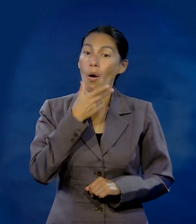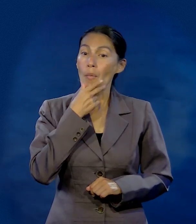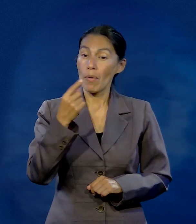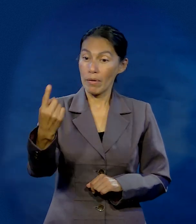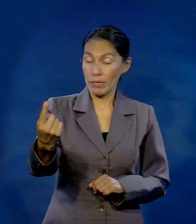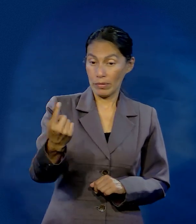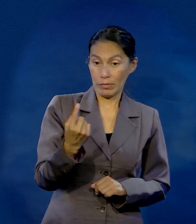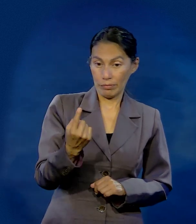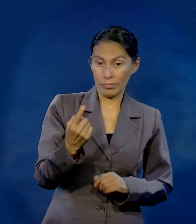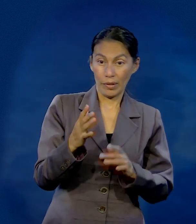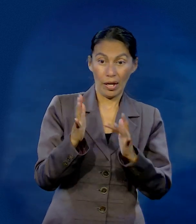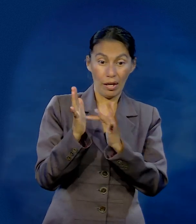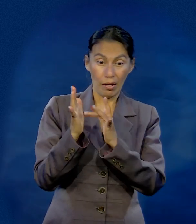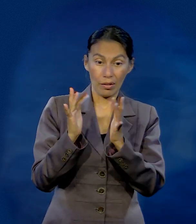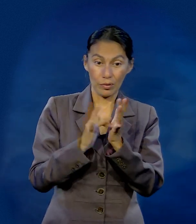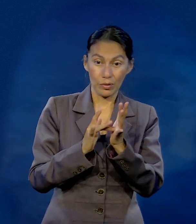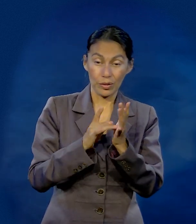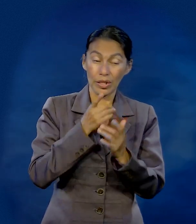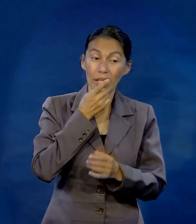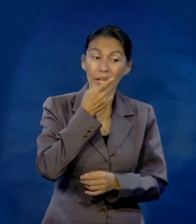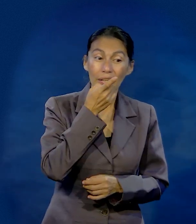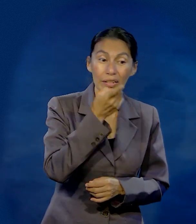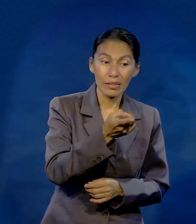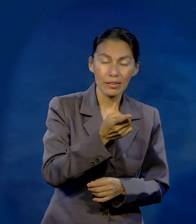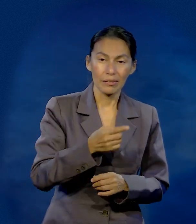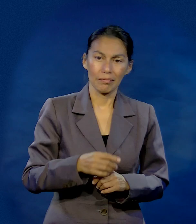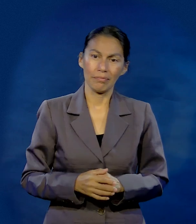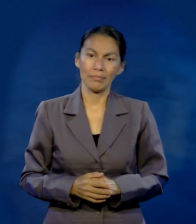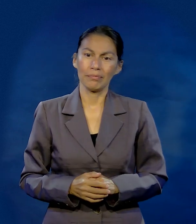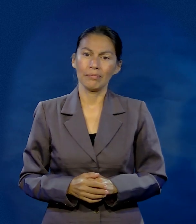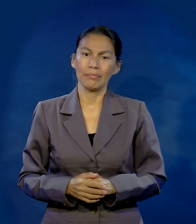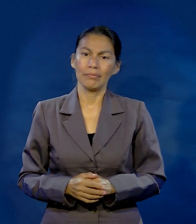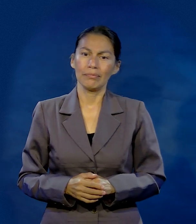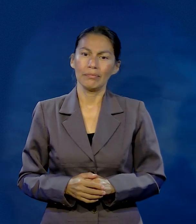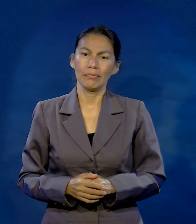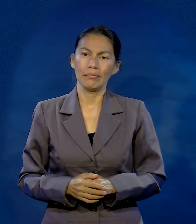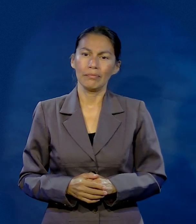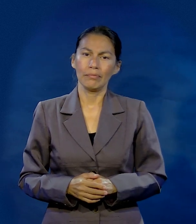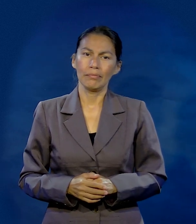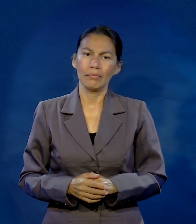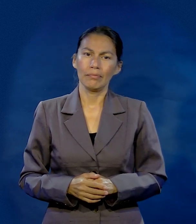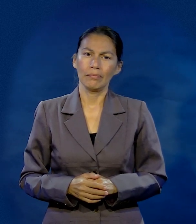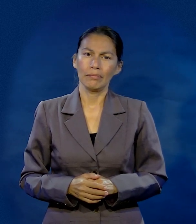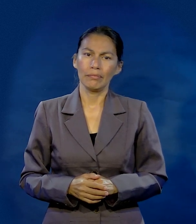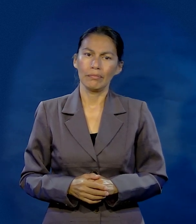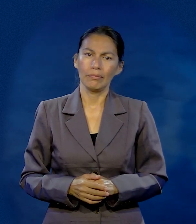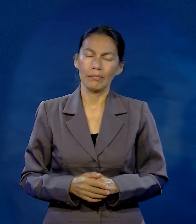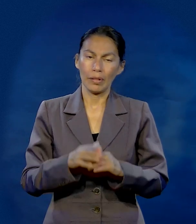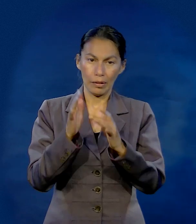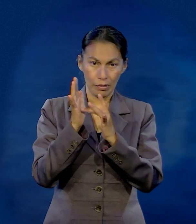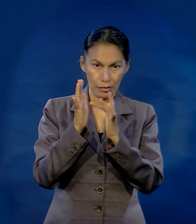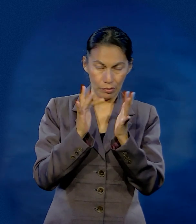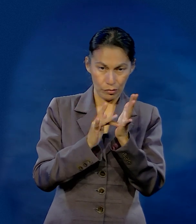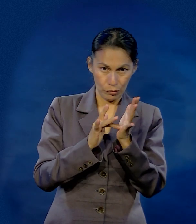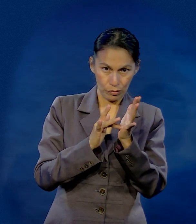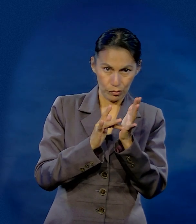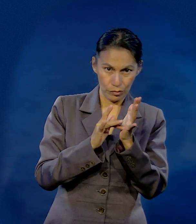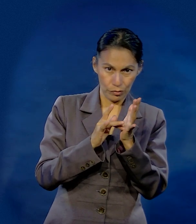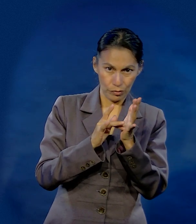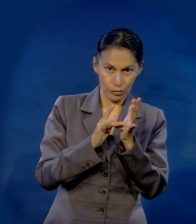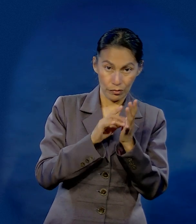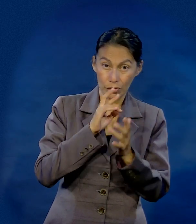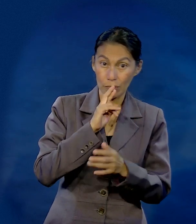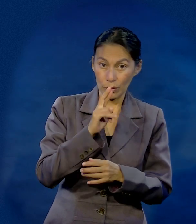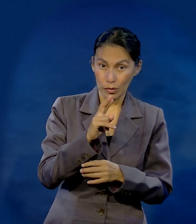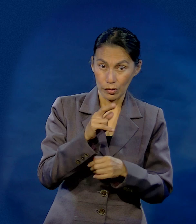comparte tu herencia con tu hermano seguro que lo va a compartir conmigo Así que entonces se propone yo le tengo que pedir eso a